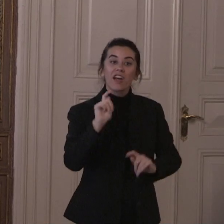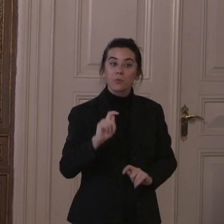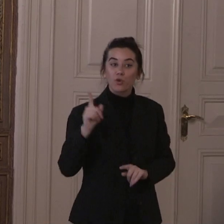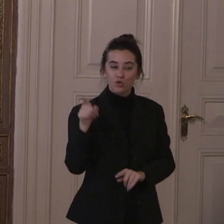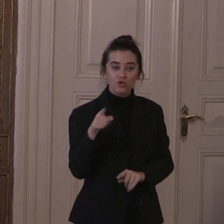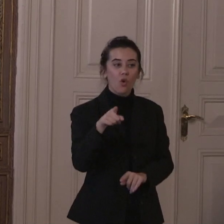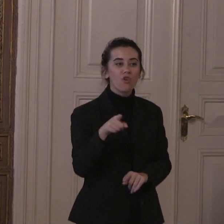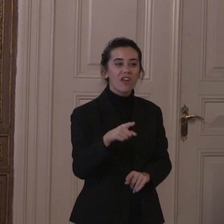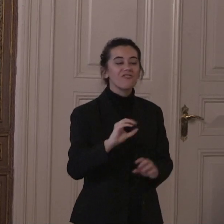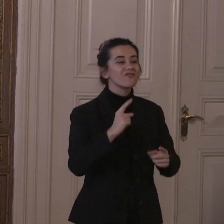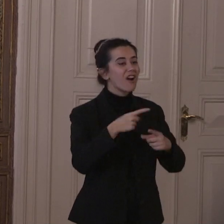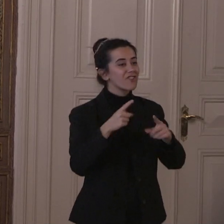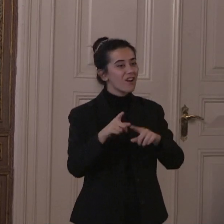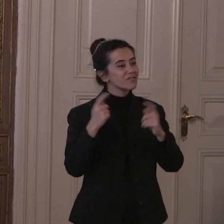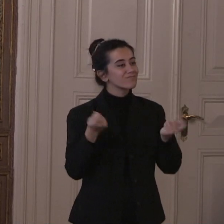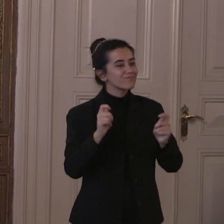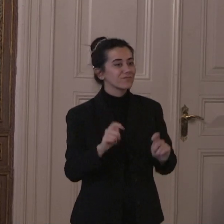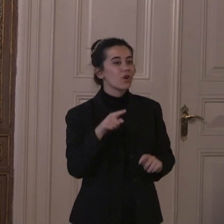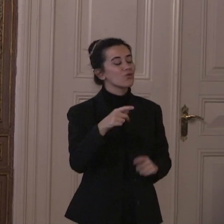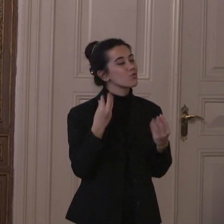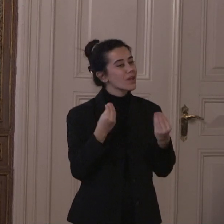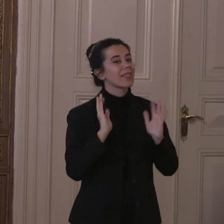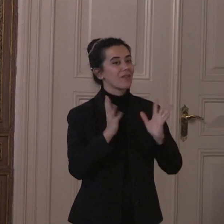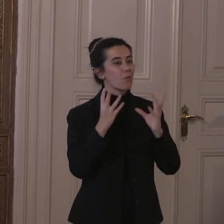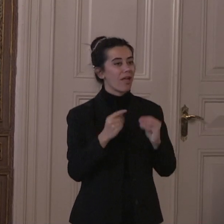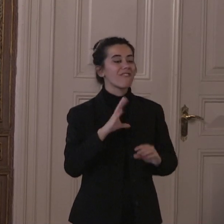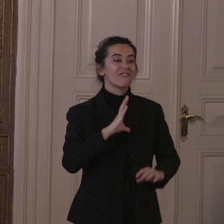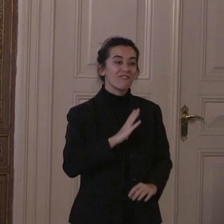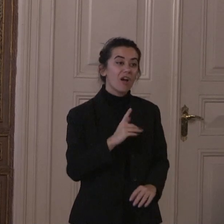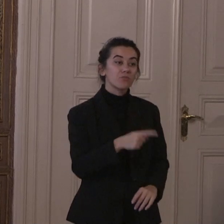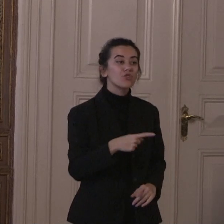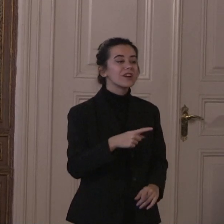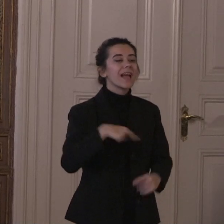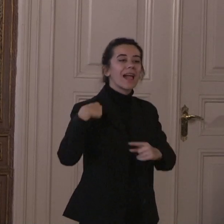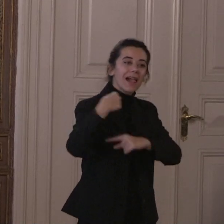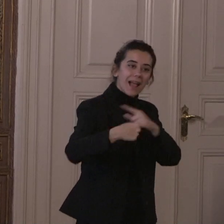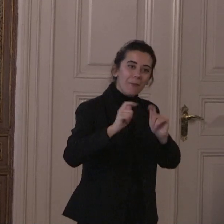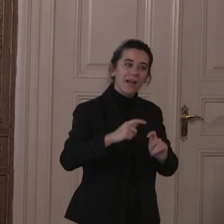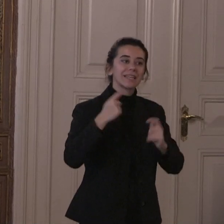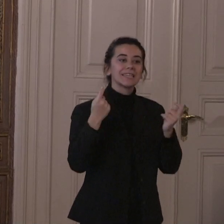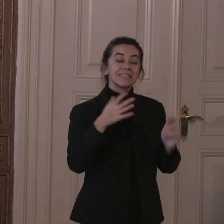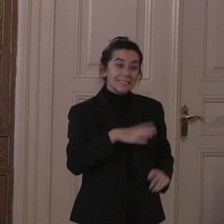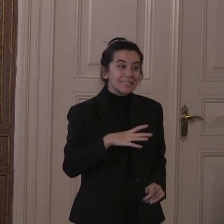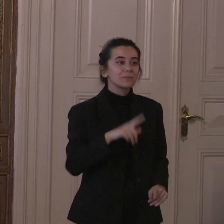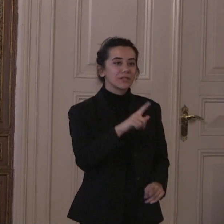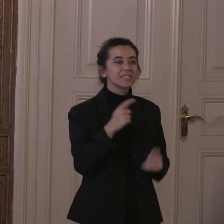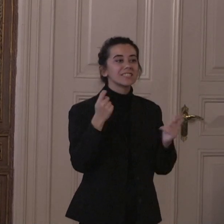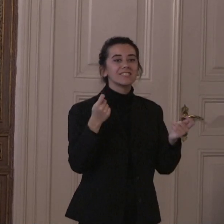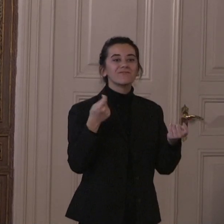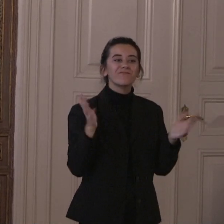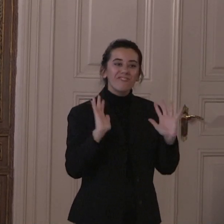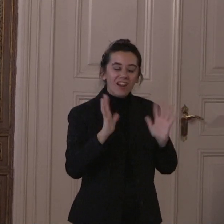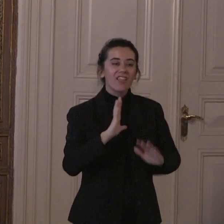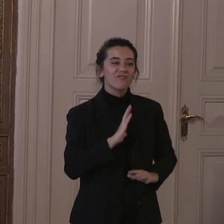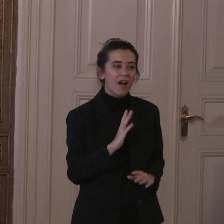geçer. Artık gelenekselleştirmek istediğimiz yaza merhaba partilerimiz var. 2019'dan sonra pandemi nedeniyle